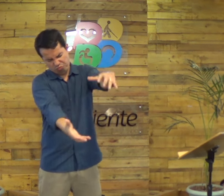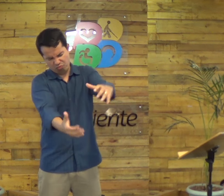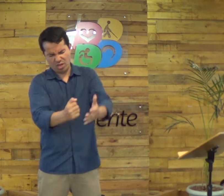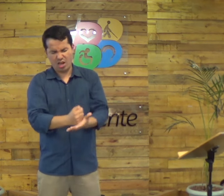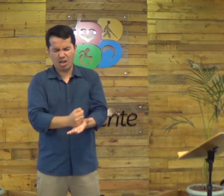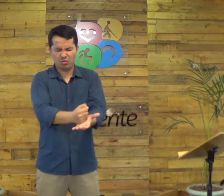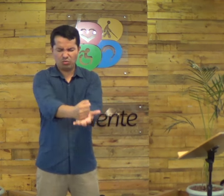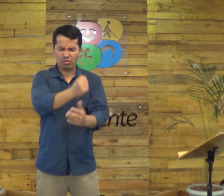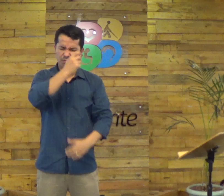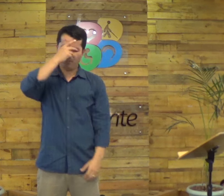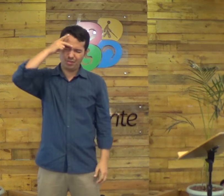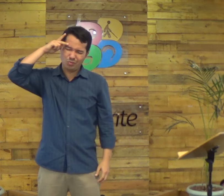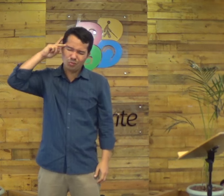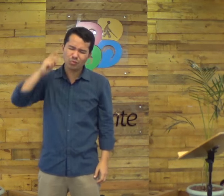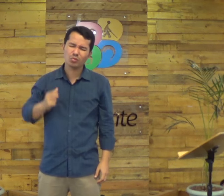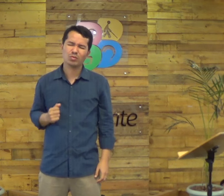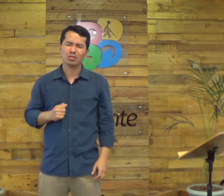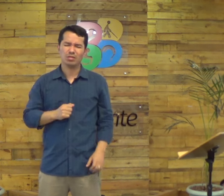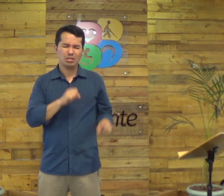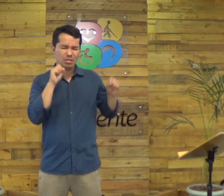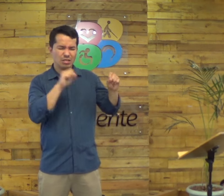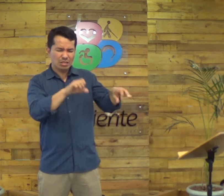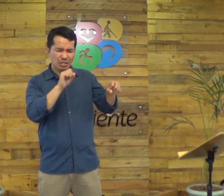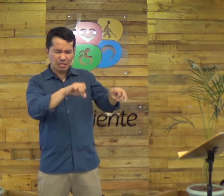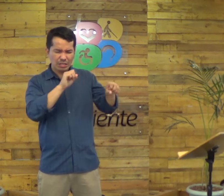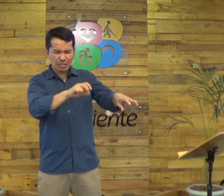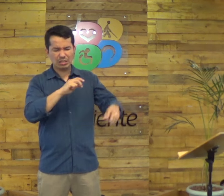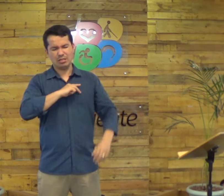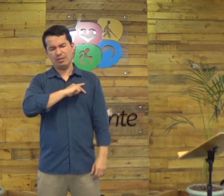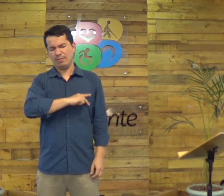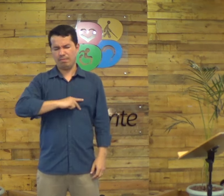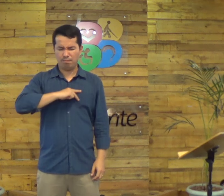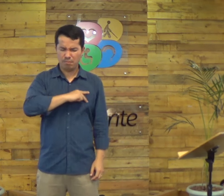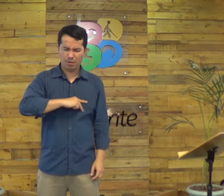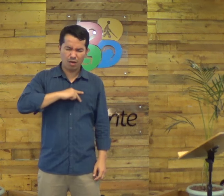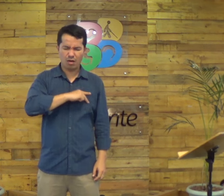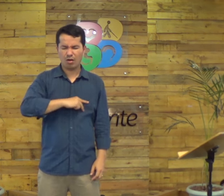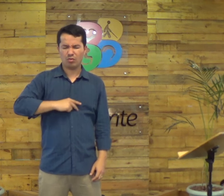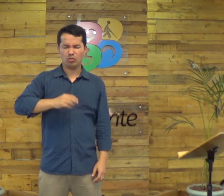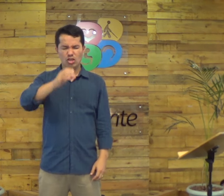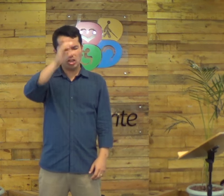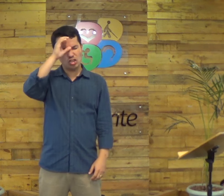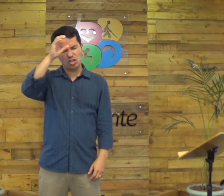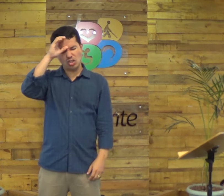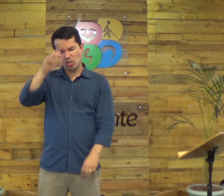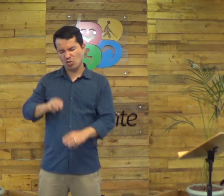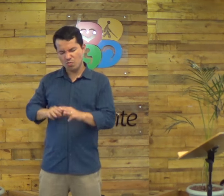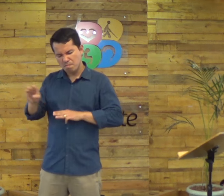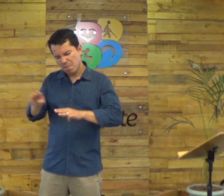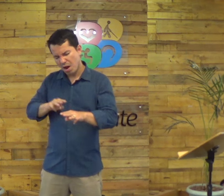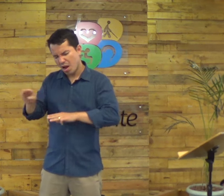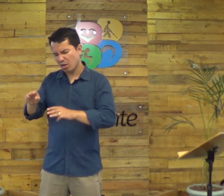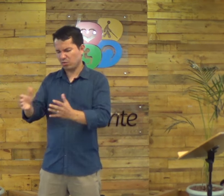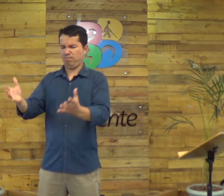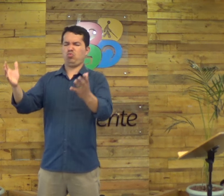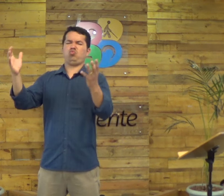tinha, e entregou, para as pessoas responsáveis, para que elas pudessem ajudar, as pessoas que estavam necessitadas, ajudou